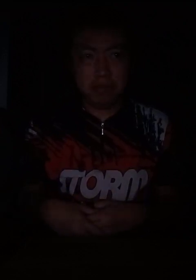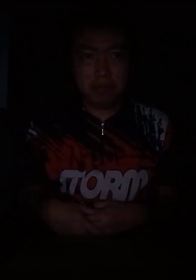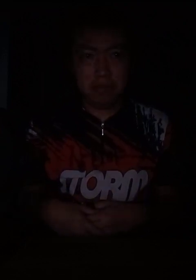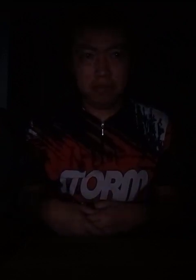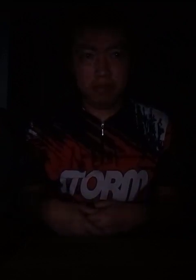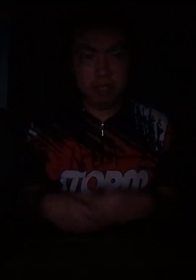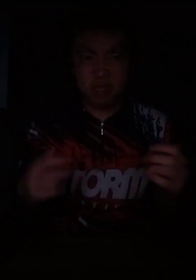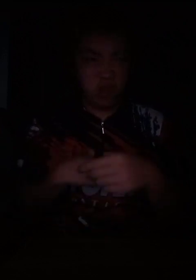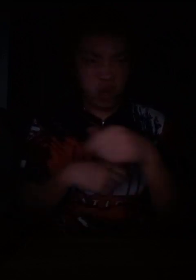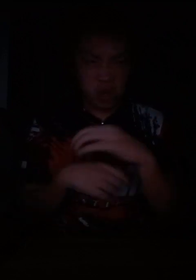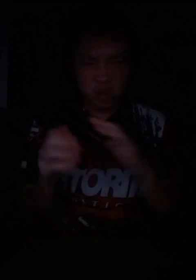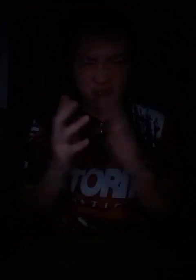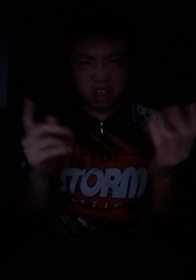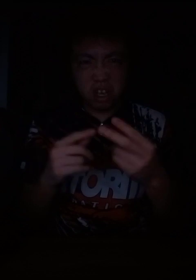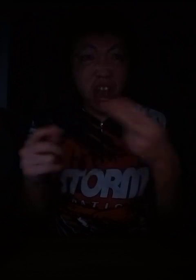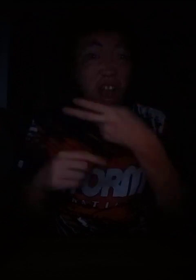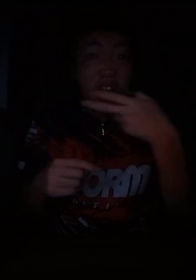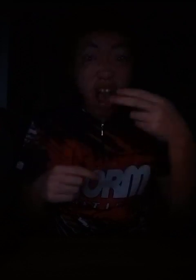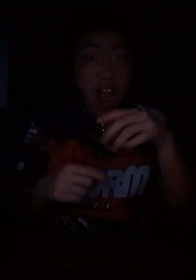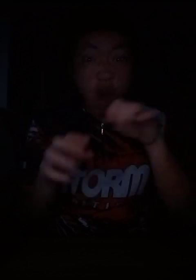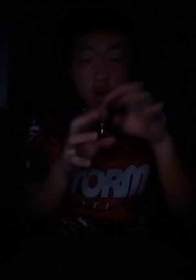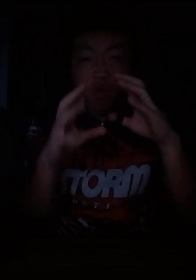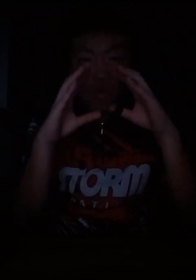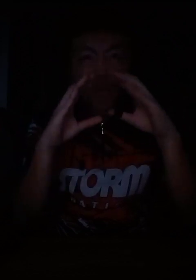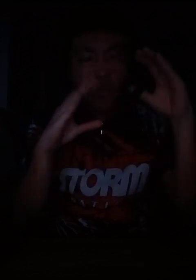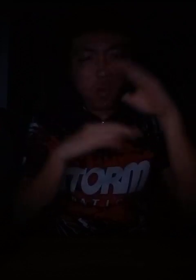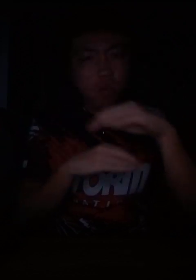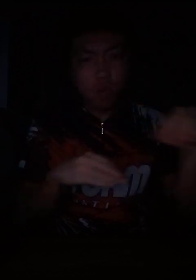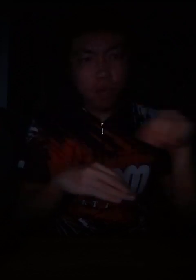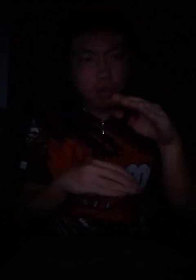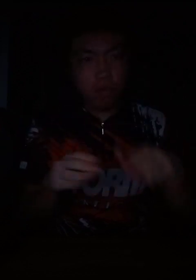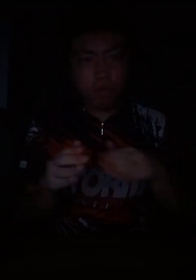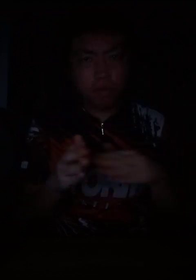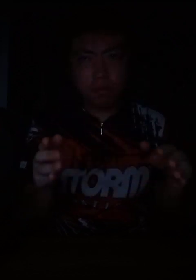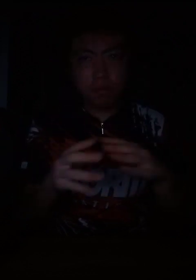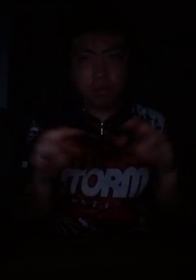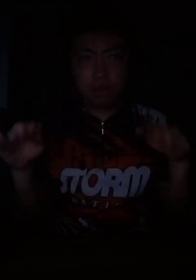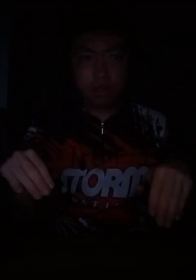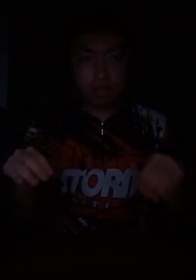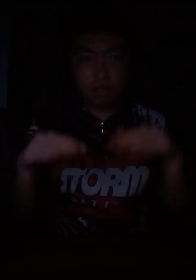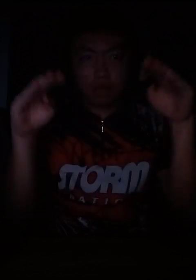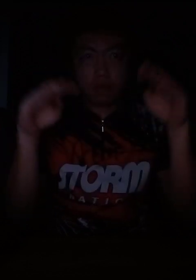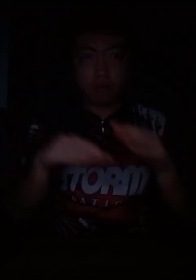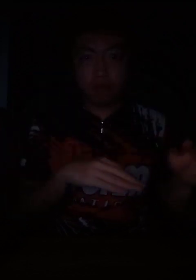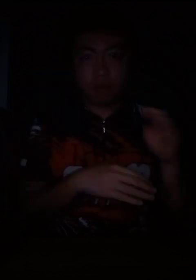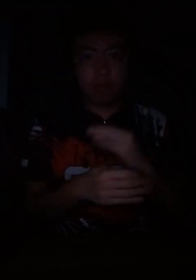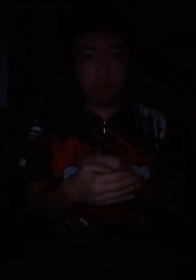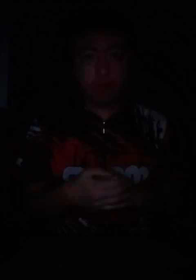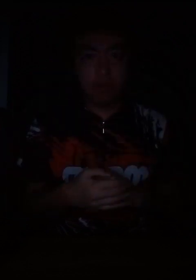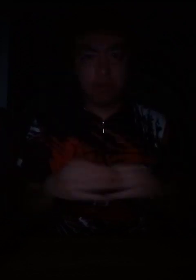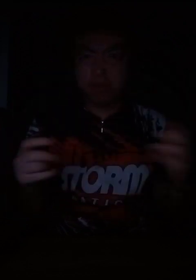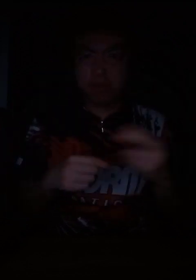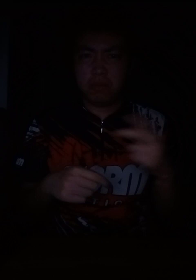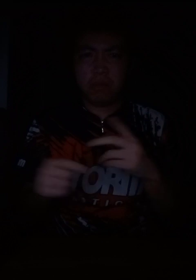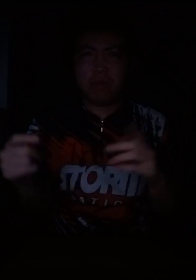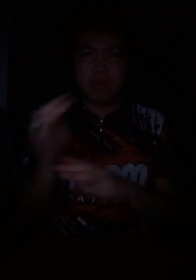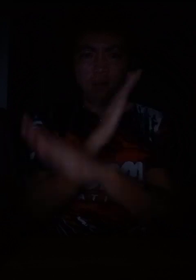어떤 남성분이 테이크아웃 음료 잔에 아직 음료가 차 있는 상태로 타셨어요. 그래서 버스 기사님께서 그 음료를